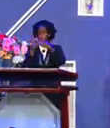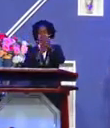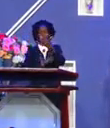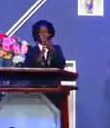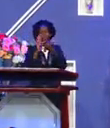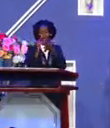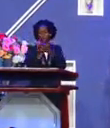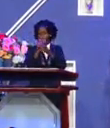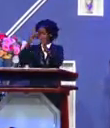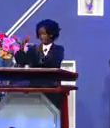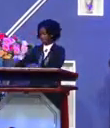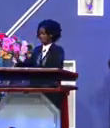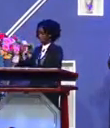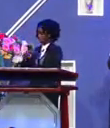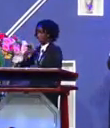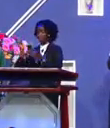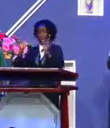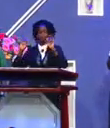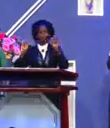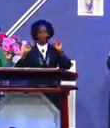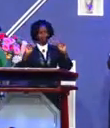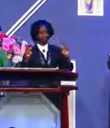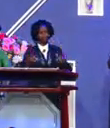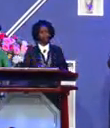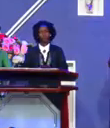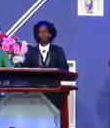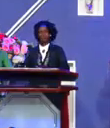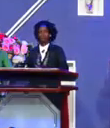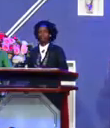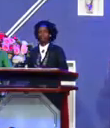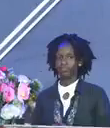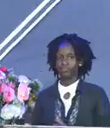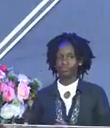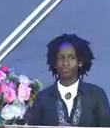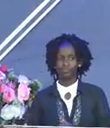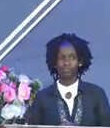Tatulekeredde. But we thank the Lord has not left us.